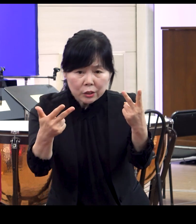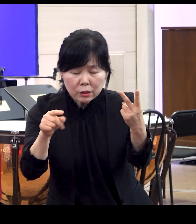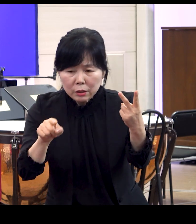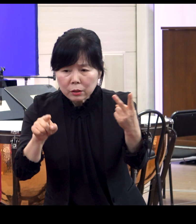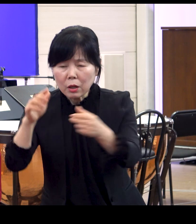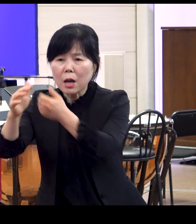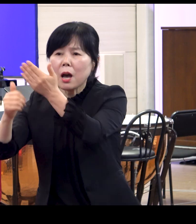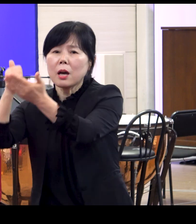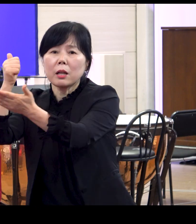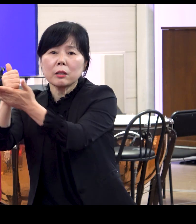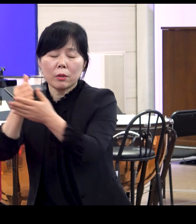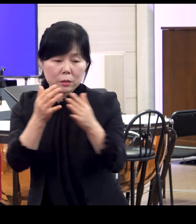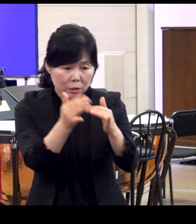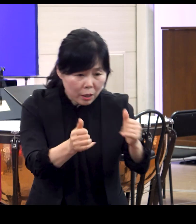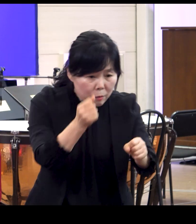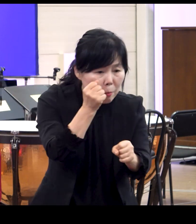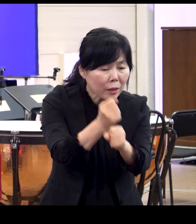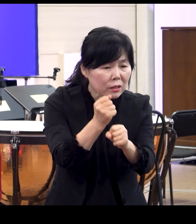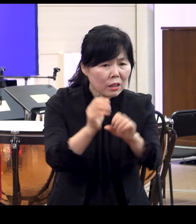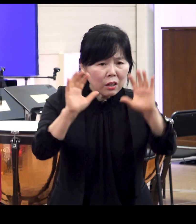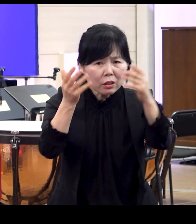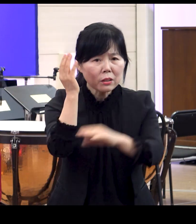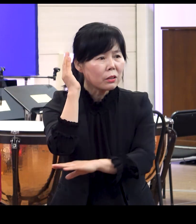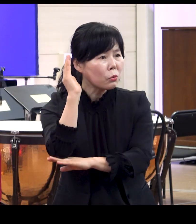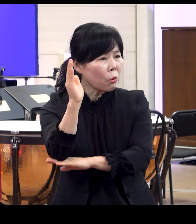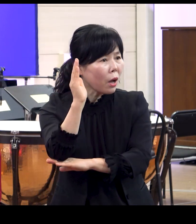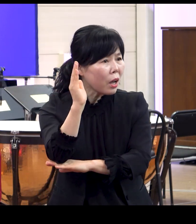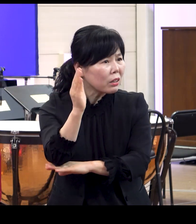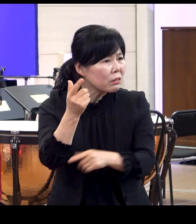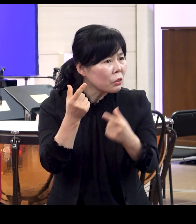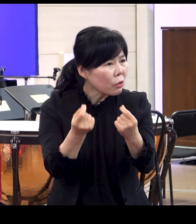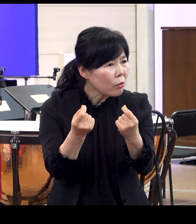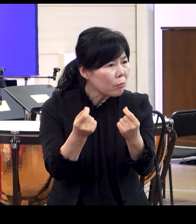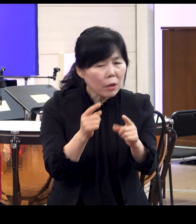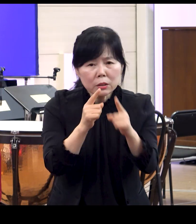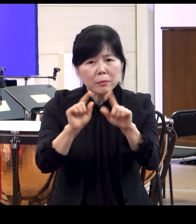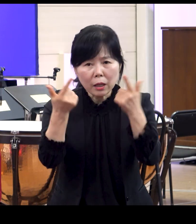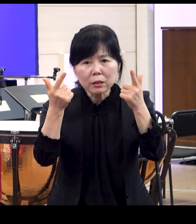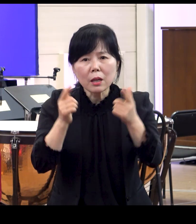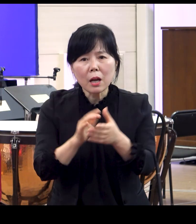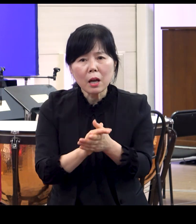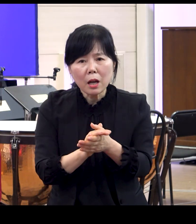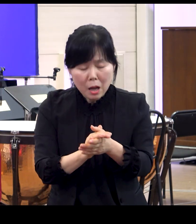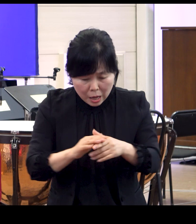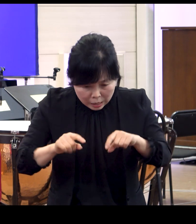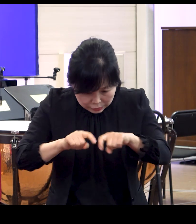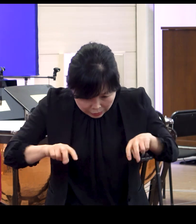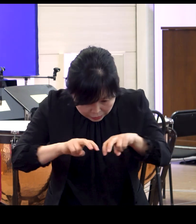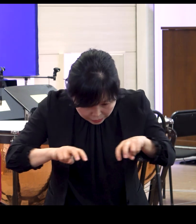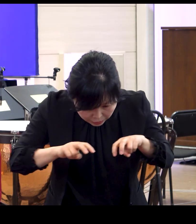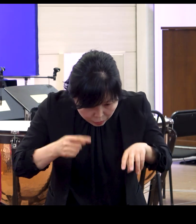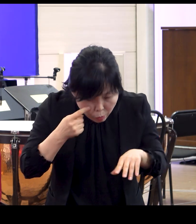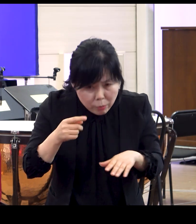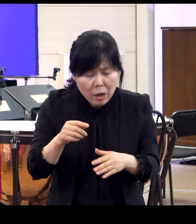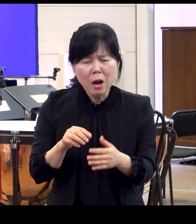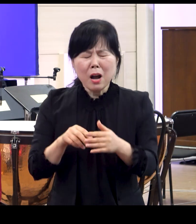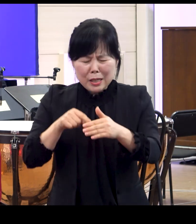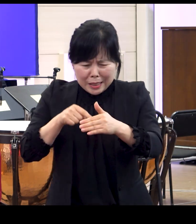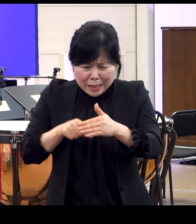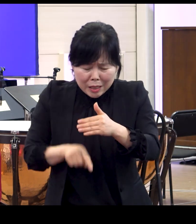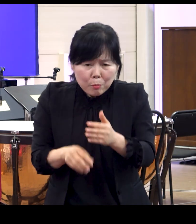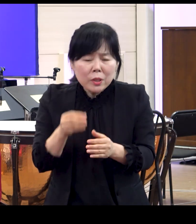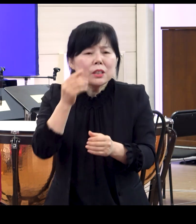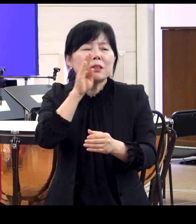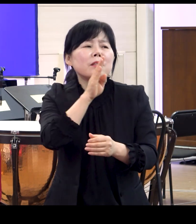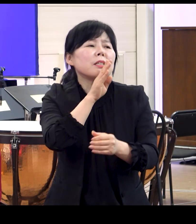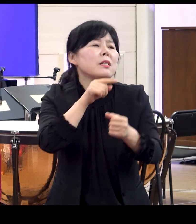인간을 지으신 어떤 그런 동화 같은 이야기를 전해주는 그런 이야기가 아니에요. 그 안에 굉장히 중요한 심오한